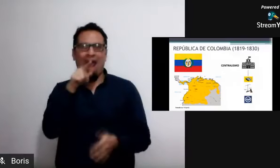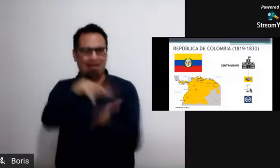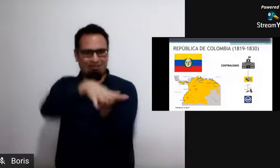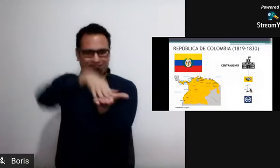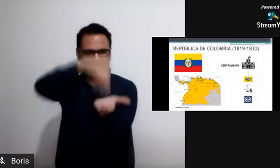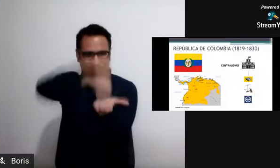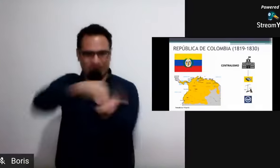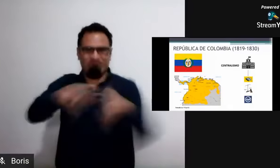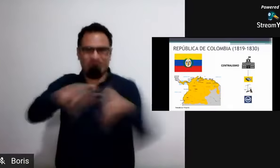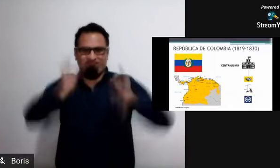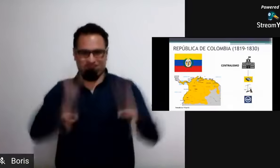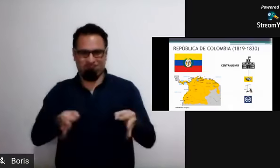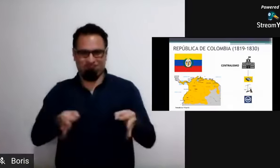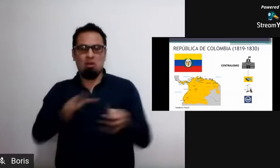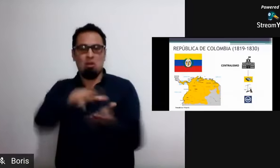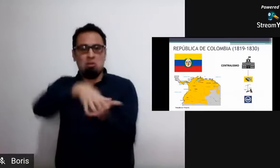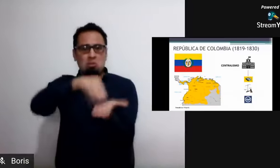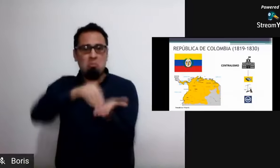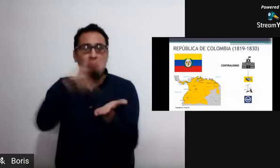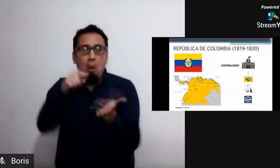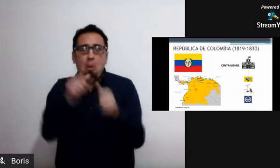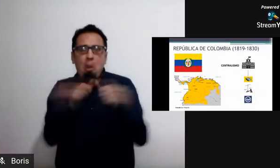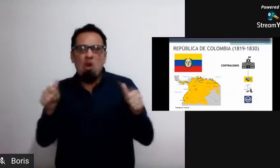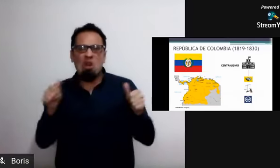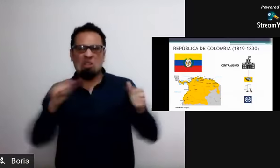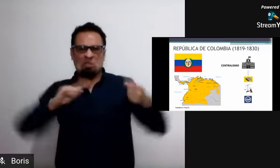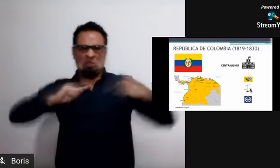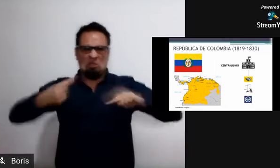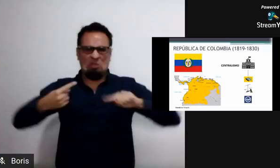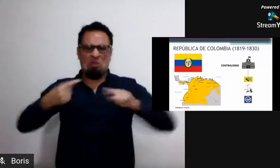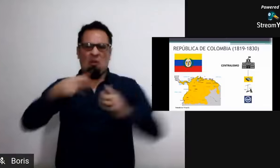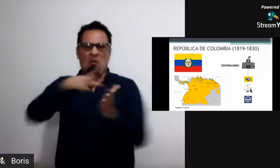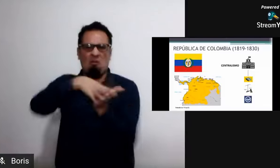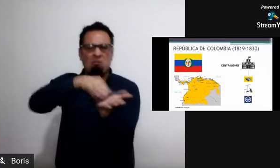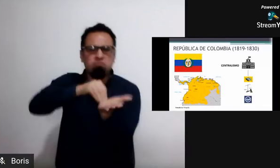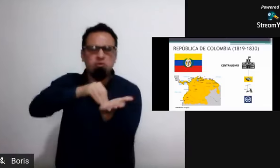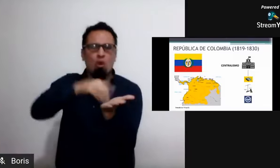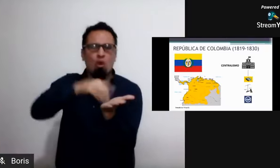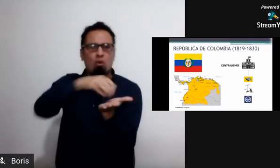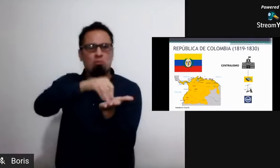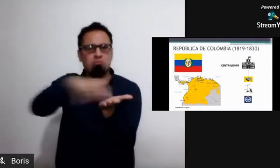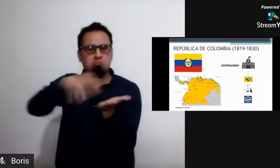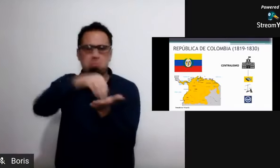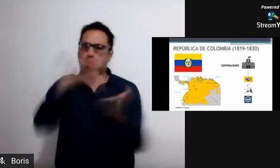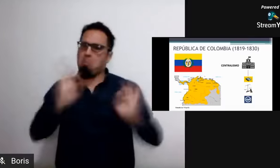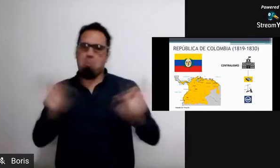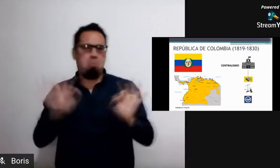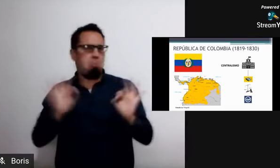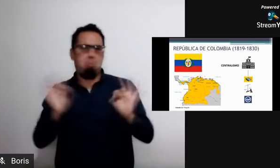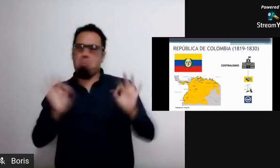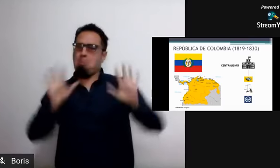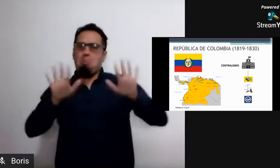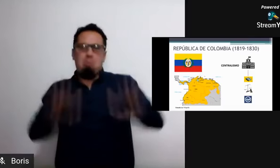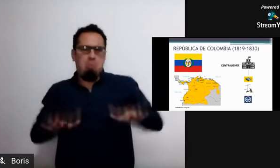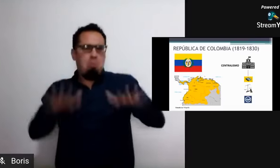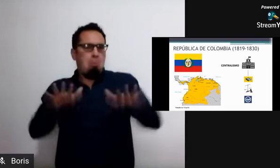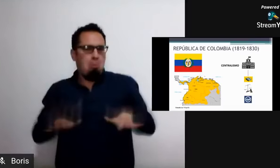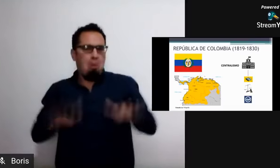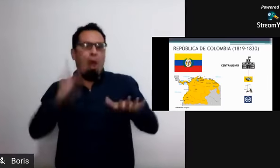Ese momento de periodo de gobierno estaba al frente del presidente en ese entonces Simón